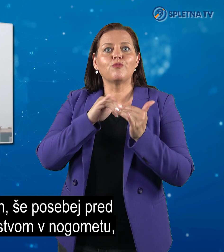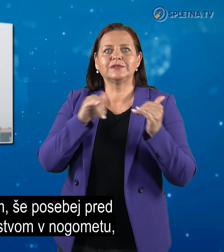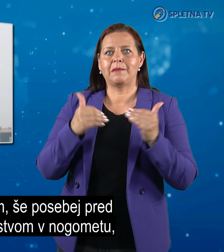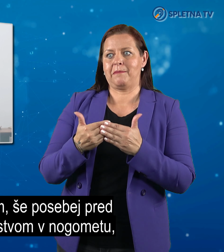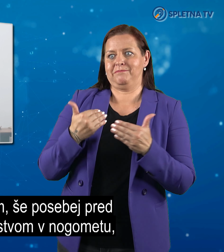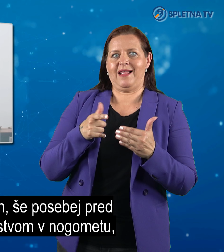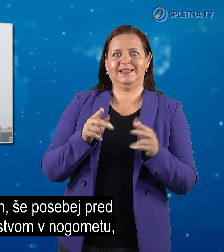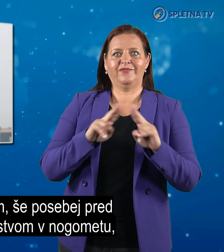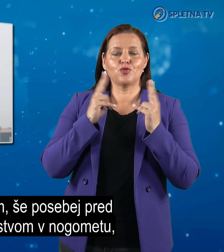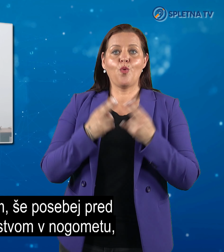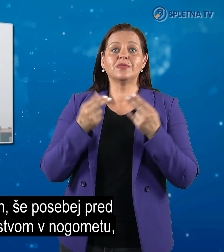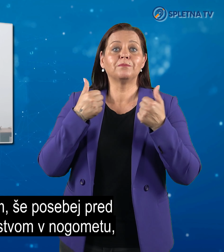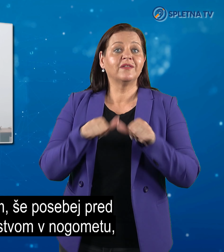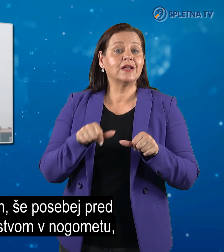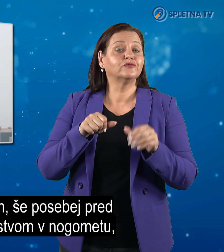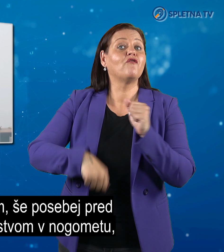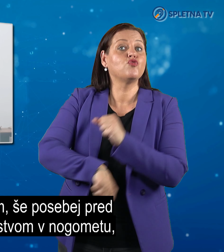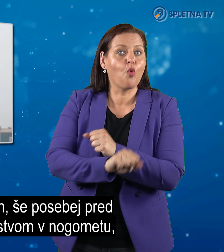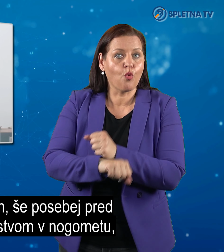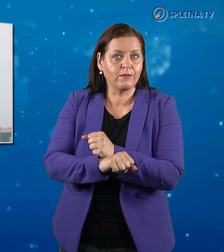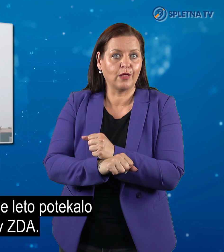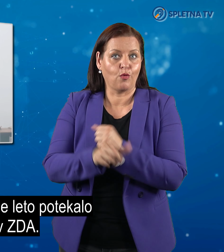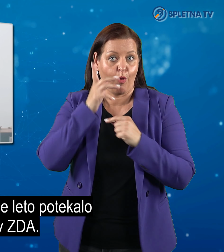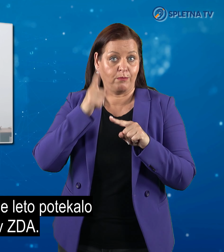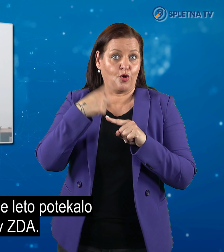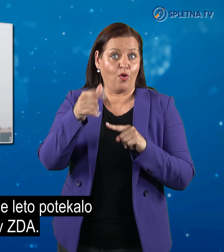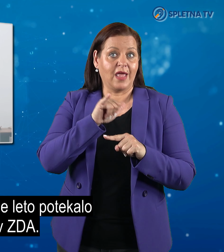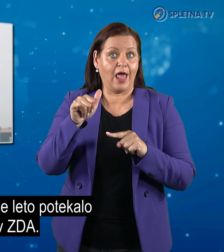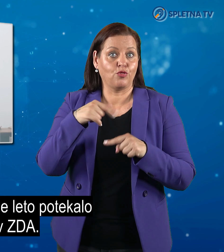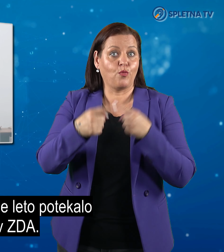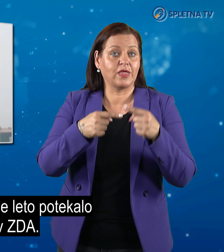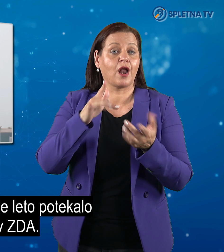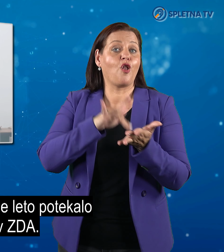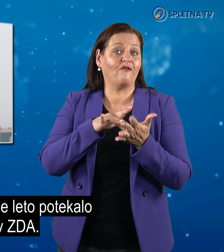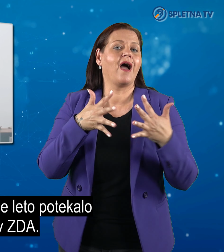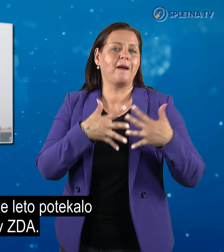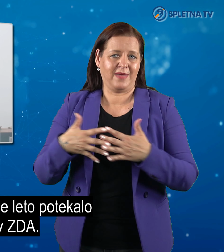v nogometu, ki bo prihodnje leto potekalo tudi v ZDA.